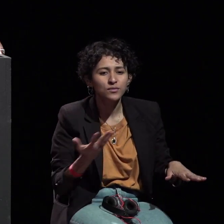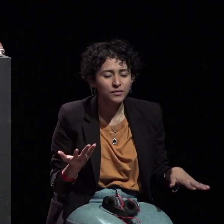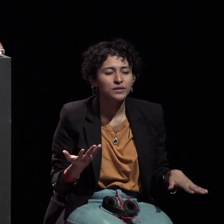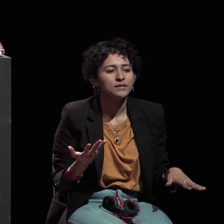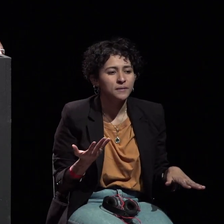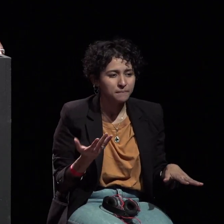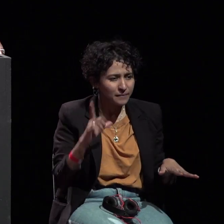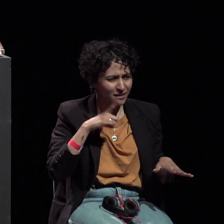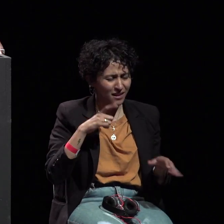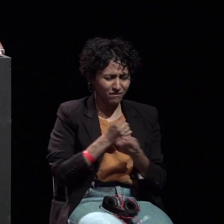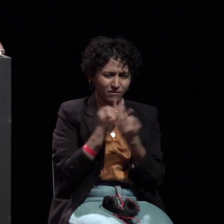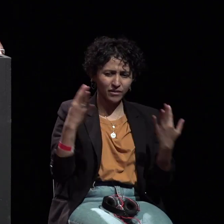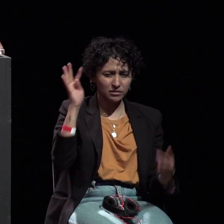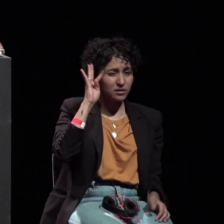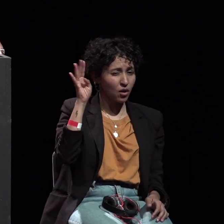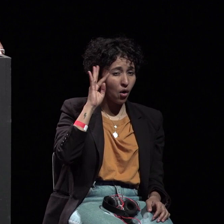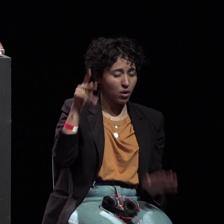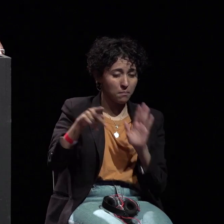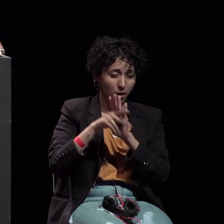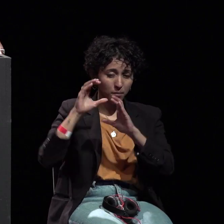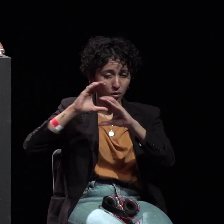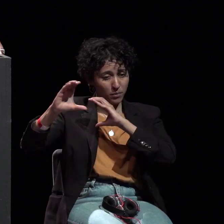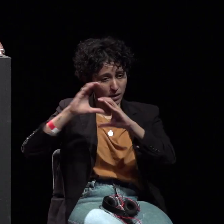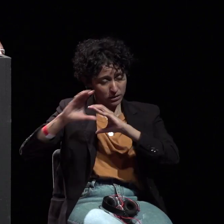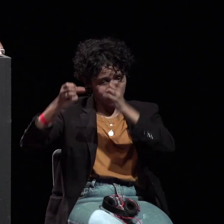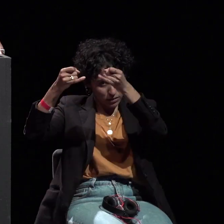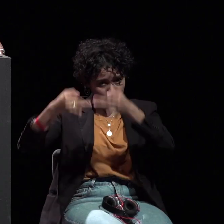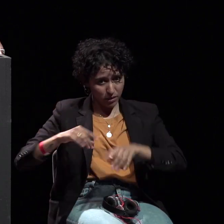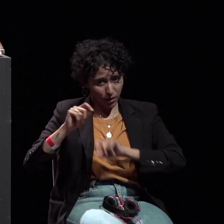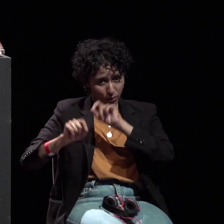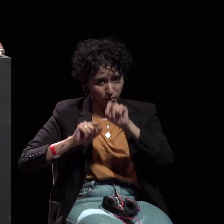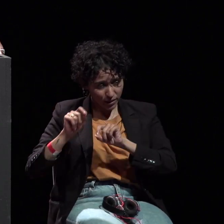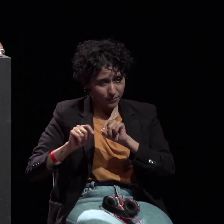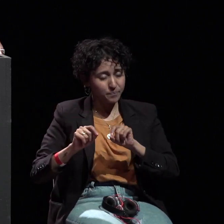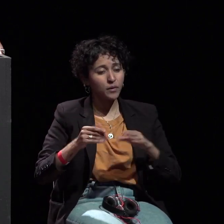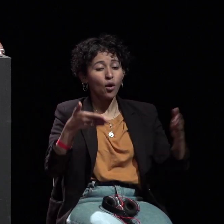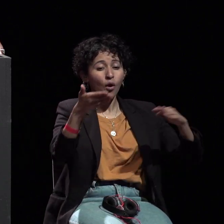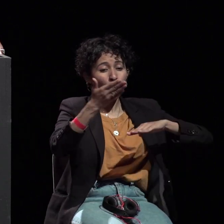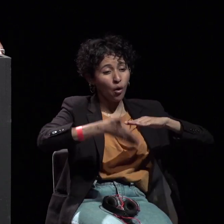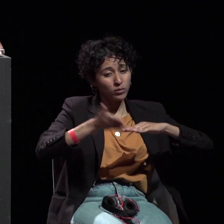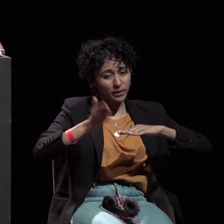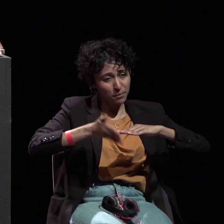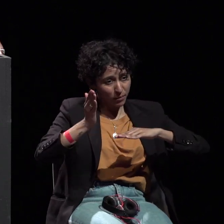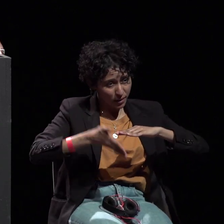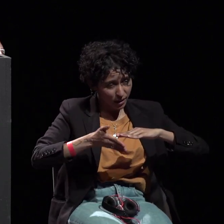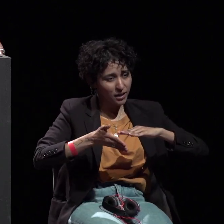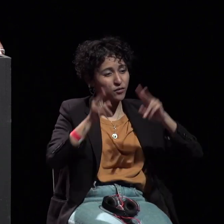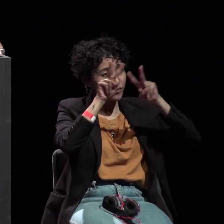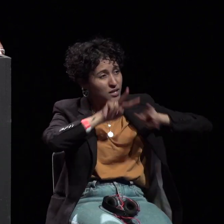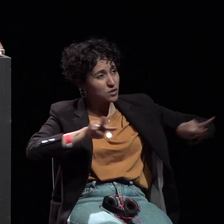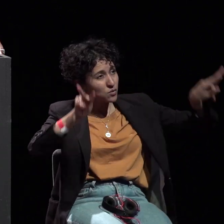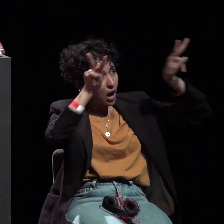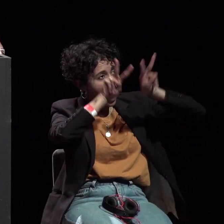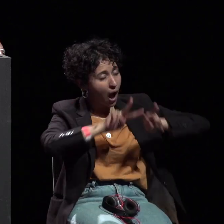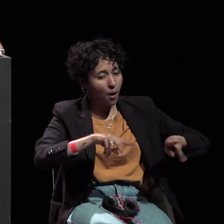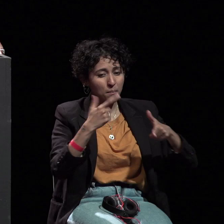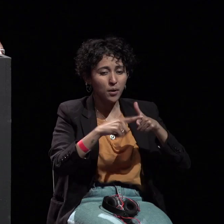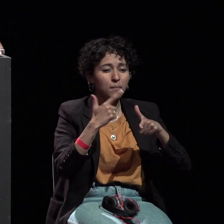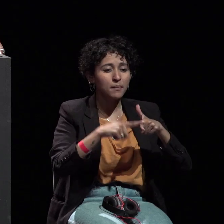da comunicação dizem, o problema da visualidade contemporânea é um problema marxista da